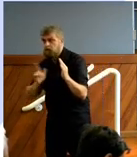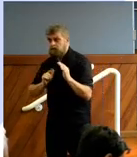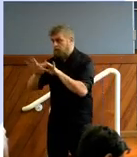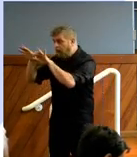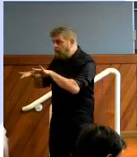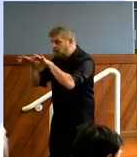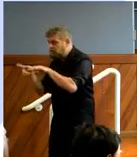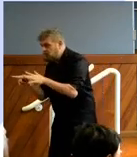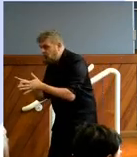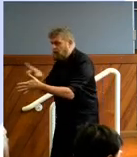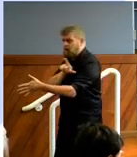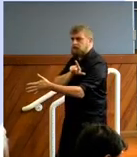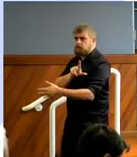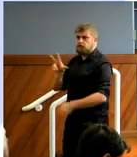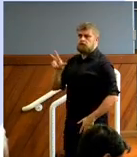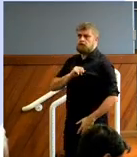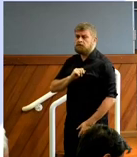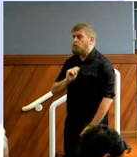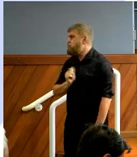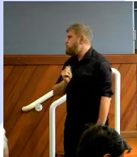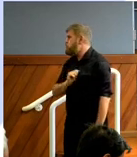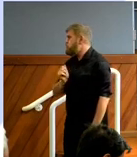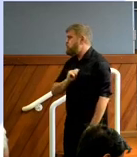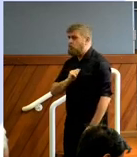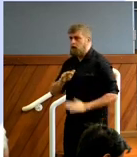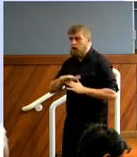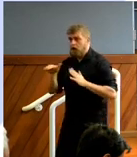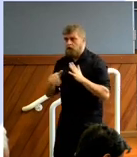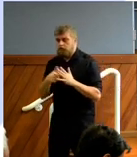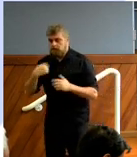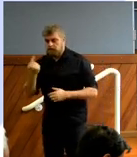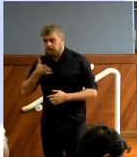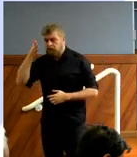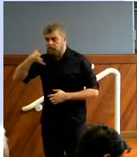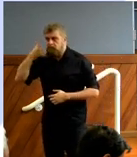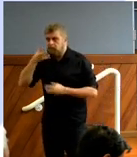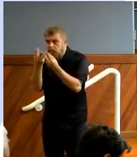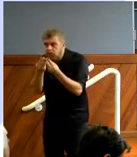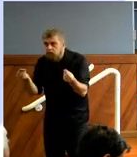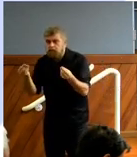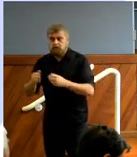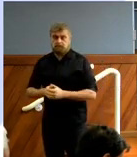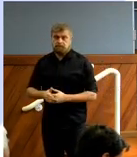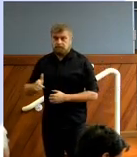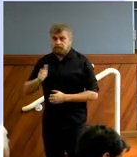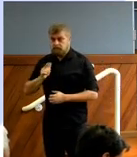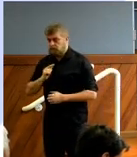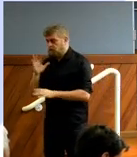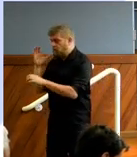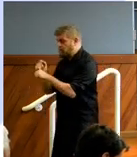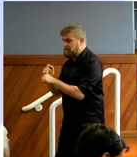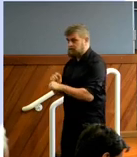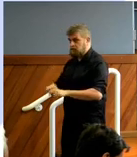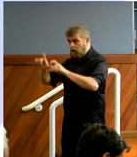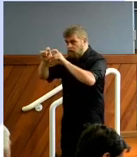digitalização precisa vir antes. Eles vão falar, nossa, pronto, agora desfez tudo o que a gente tinha falado. Mas, por exemplo, gente, nós temos coleções de